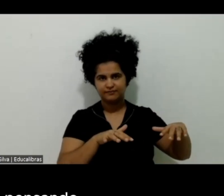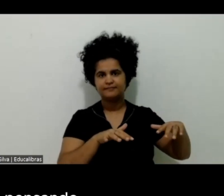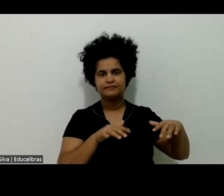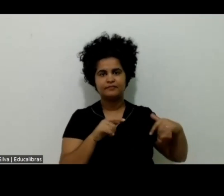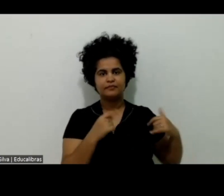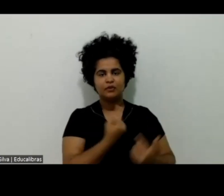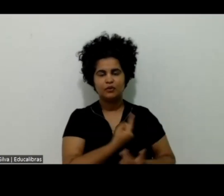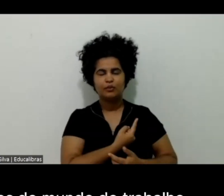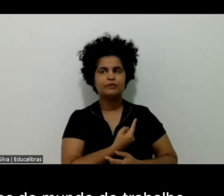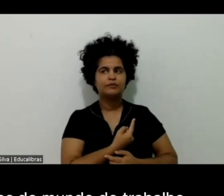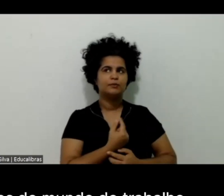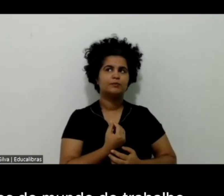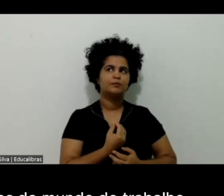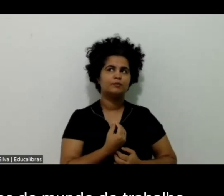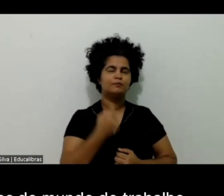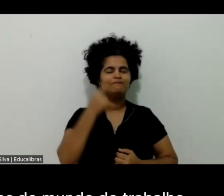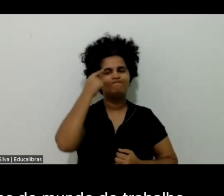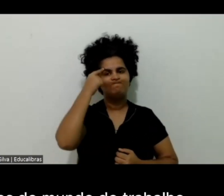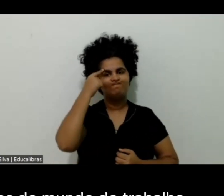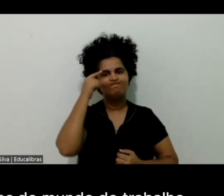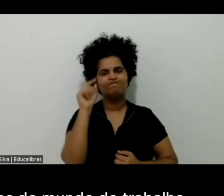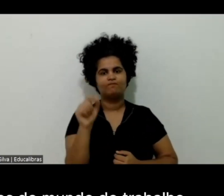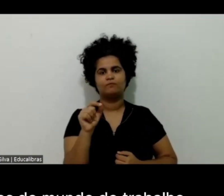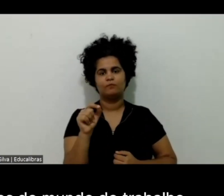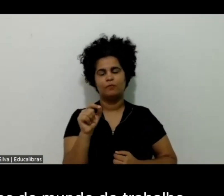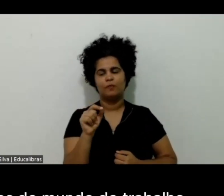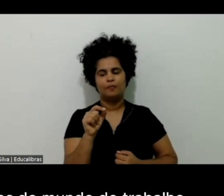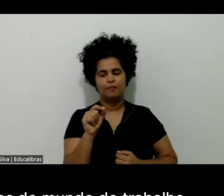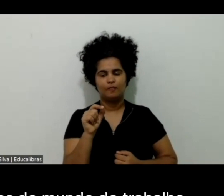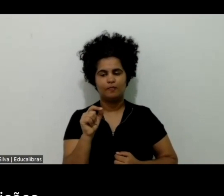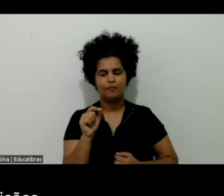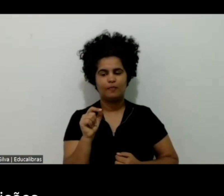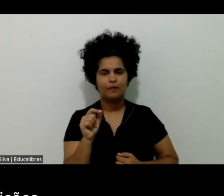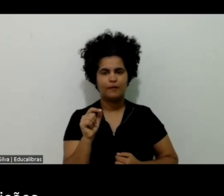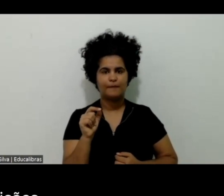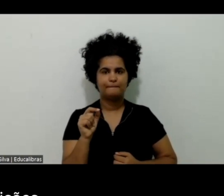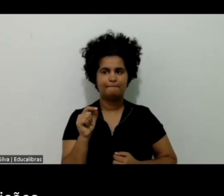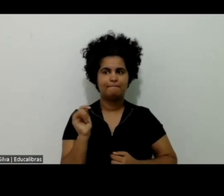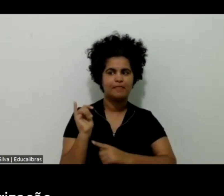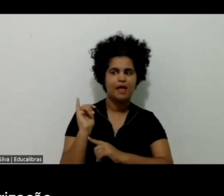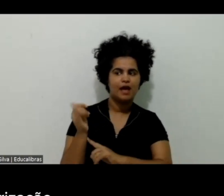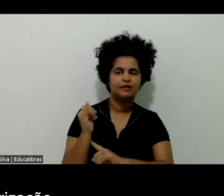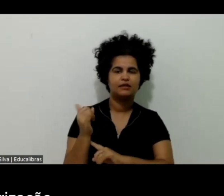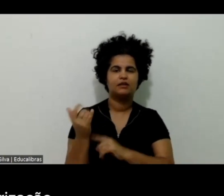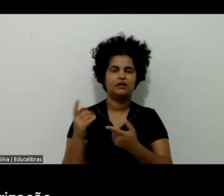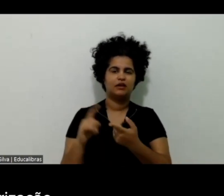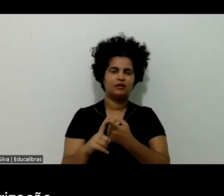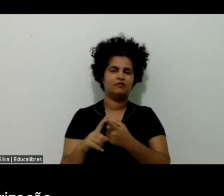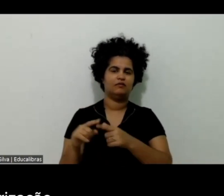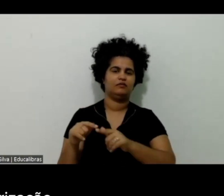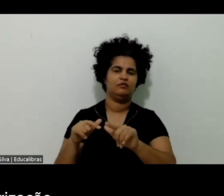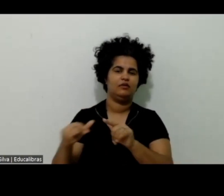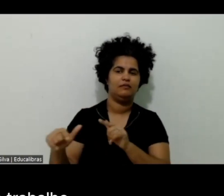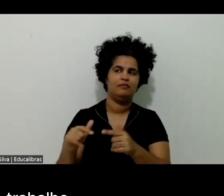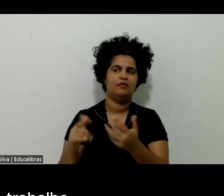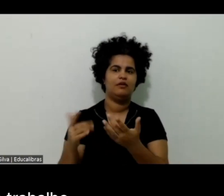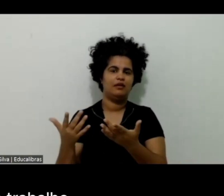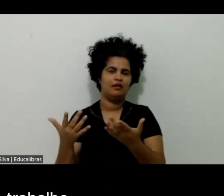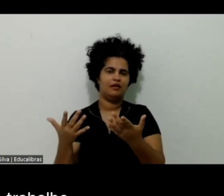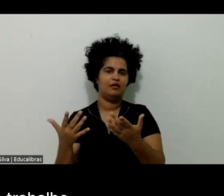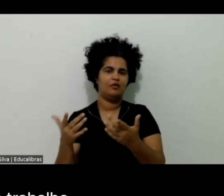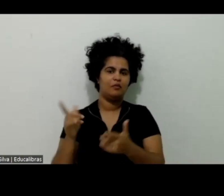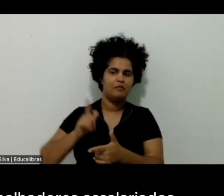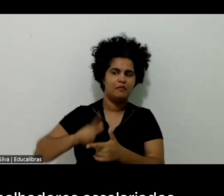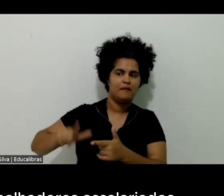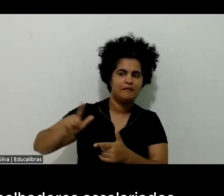a gente pensando, né? E aí não é desconsiderar os desafios do mundo do trabalho, as contradições, né, a precarização, né, das relações